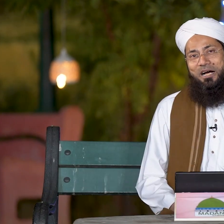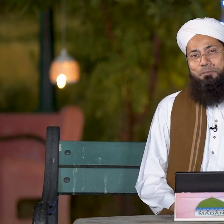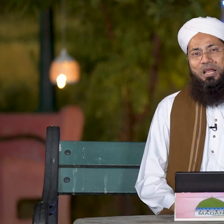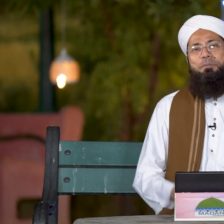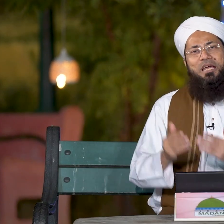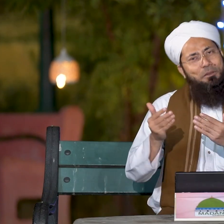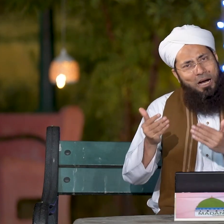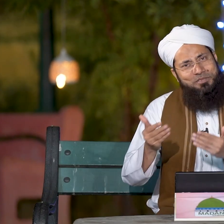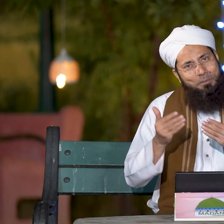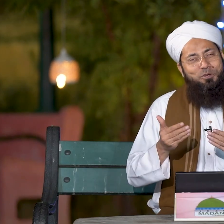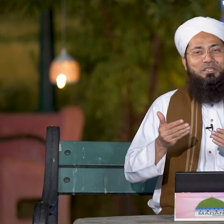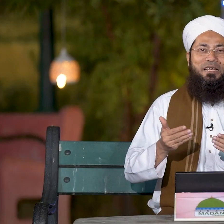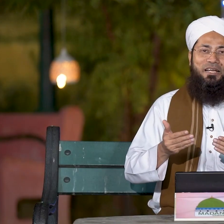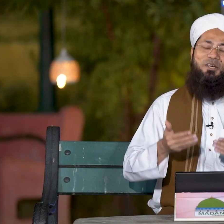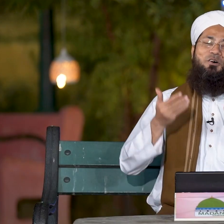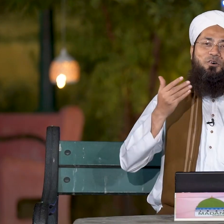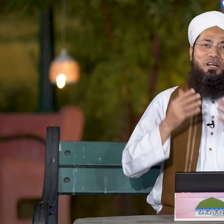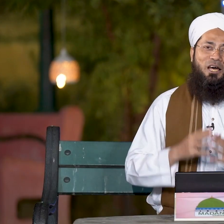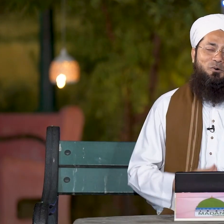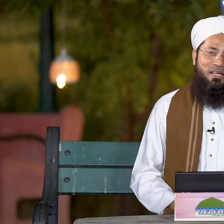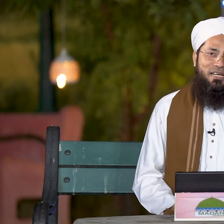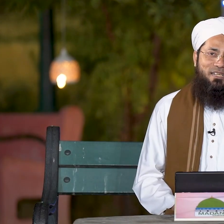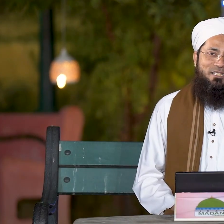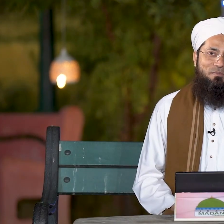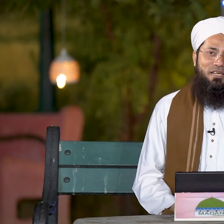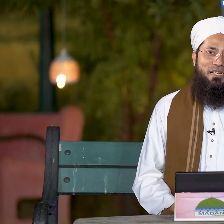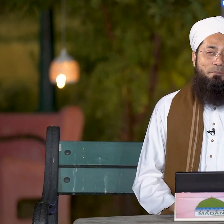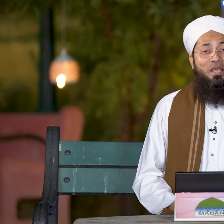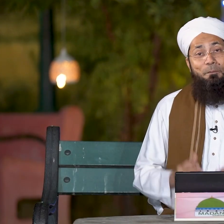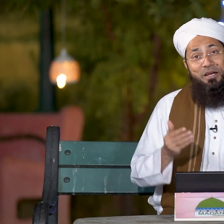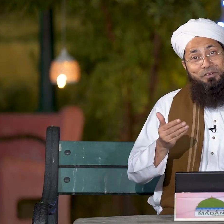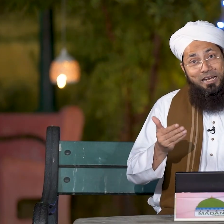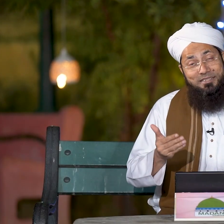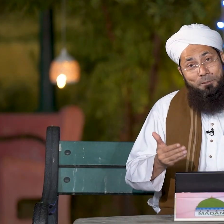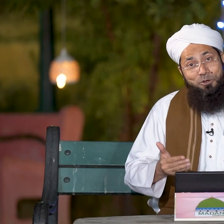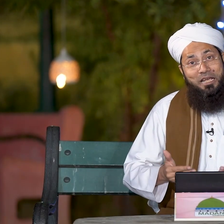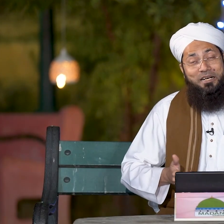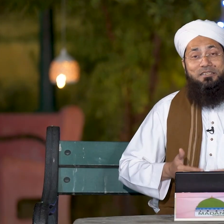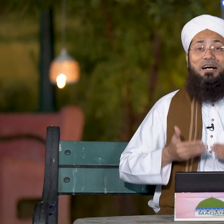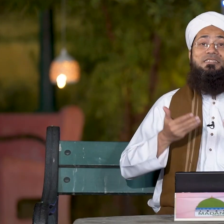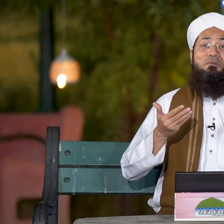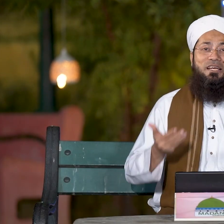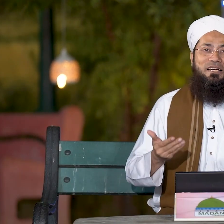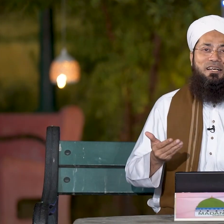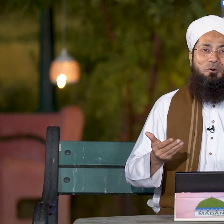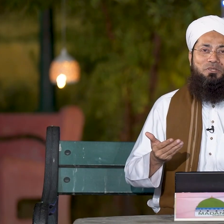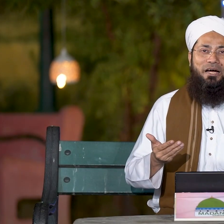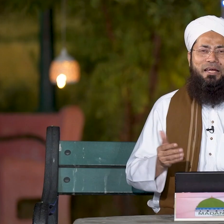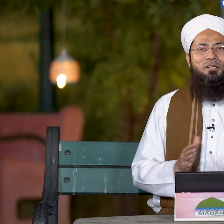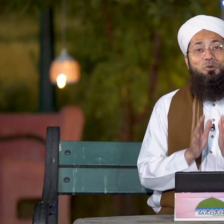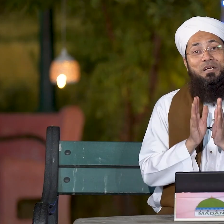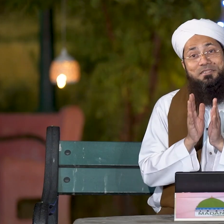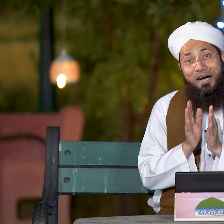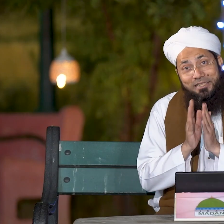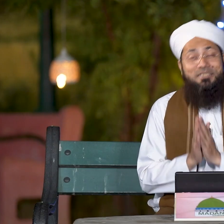کھڑا ہوتا ہے، اپنے امام صاحب کو دیکھ کر وہ کھڑا ہو جاتا ہے تعظیم کے لیے، اپنے والد صاحب کو دیکھ کر تعظیم کے لیے کھڑا ہوتا